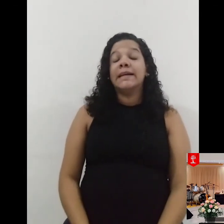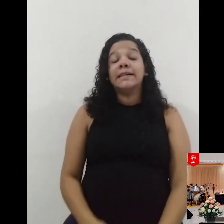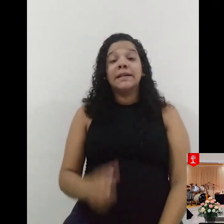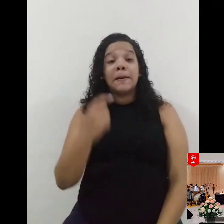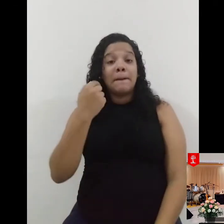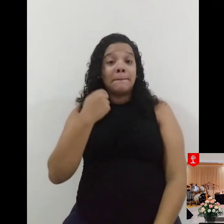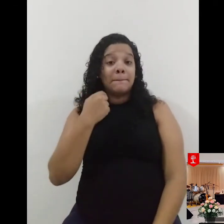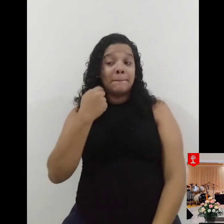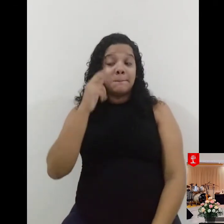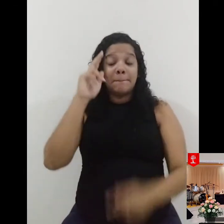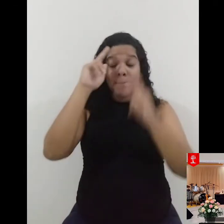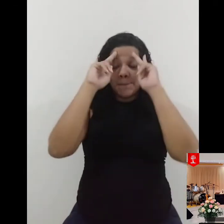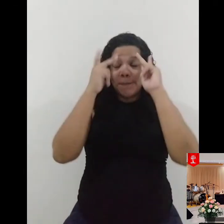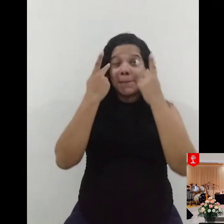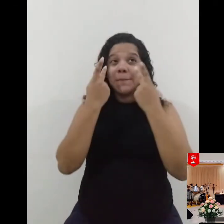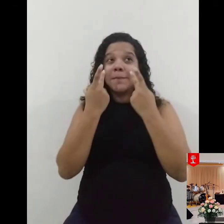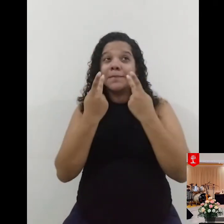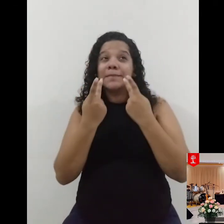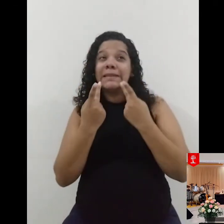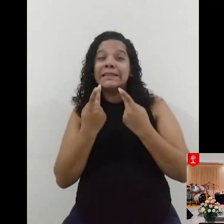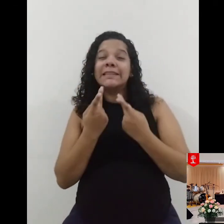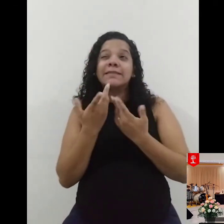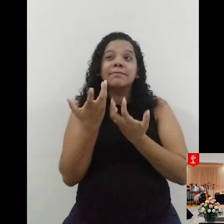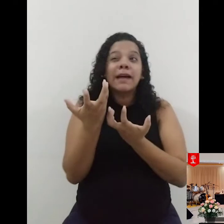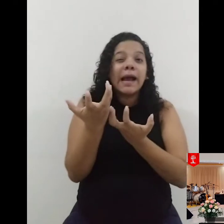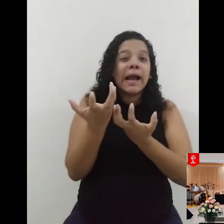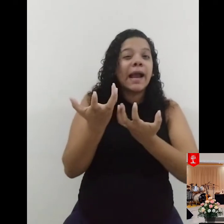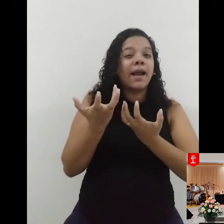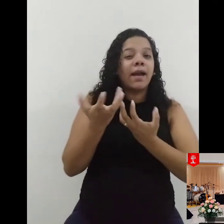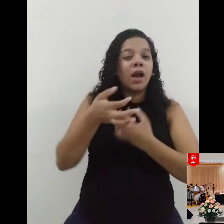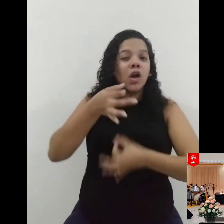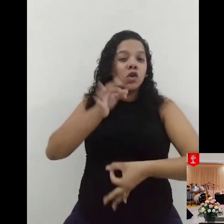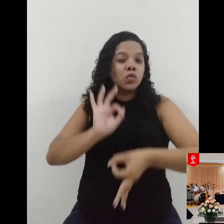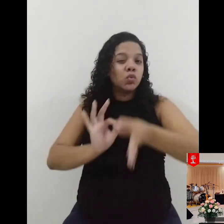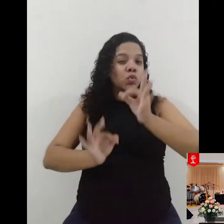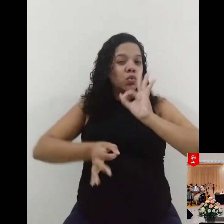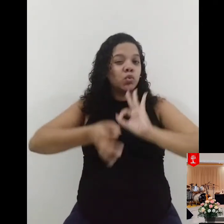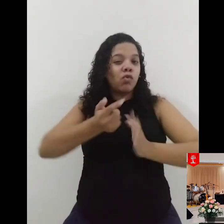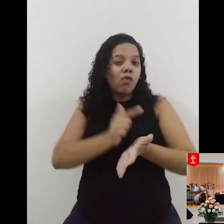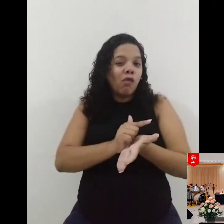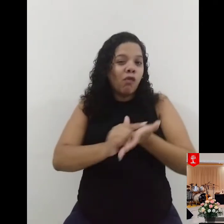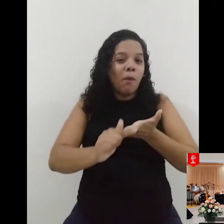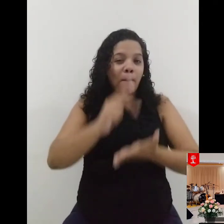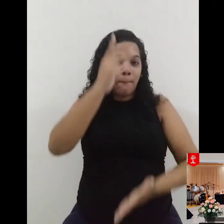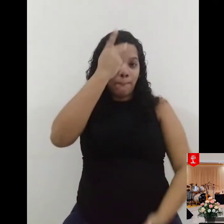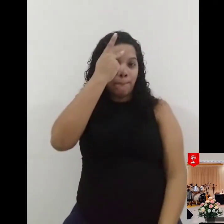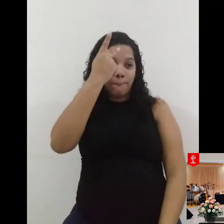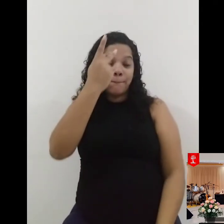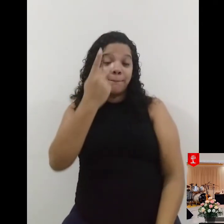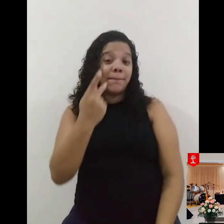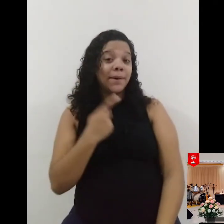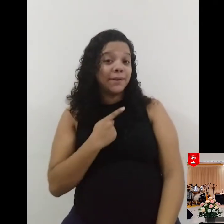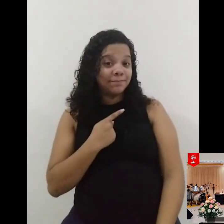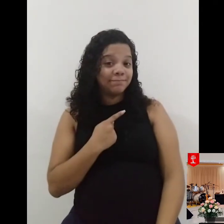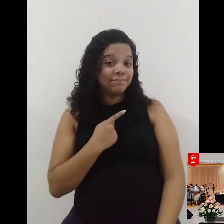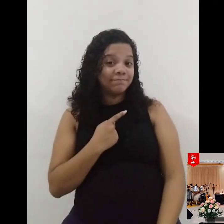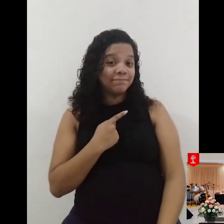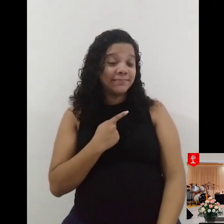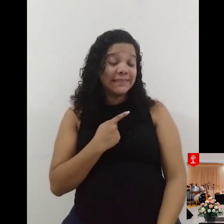certo, de que ainda quando ele errou, houve uma razão para